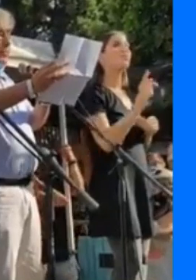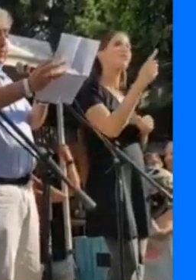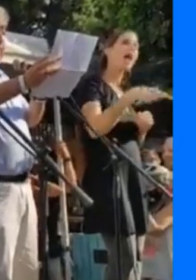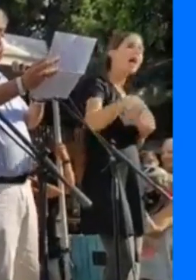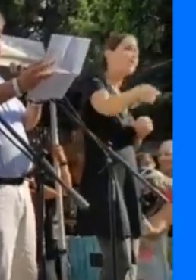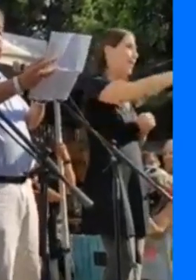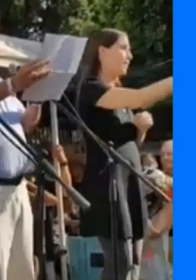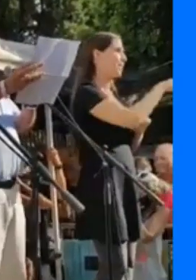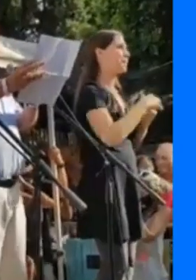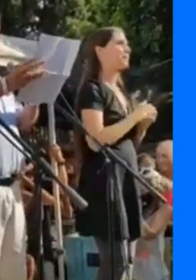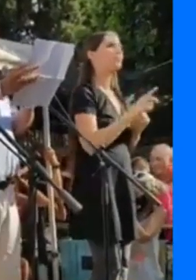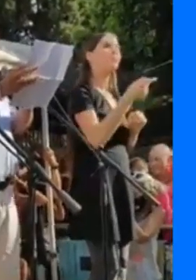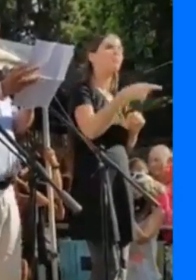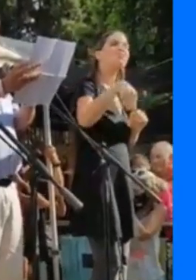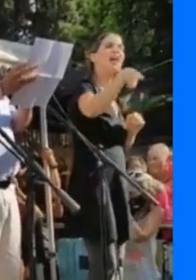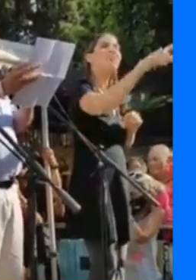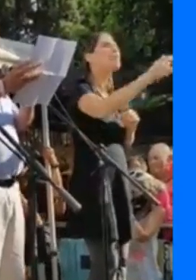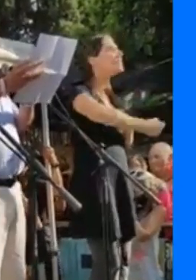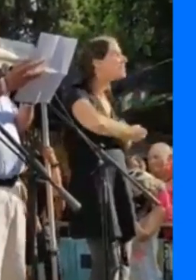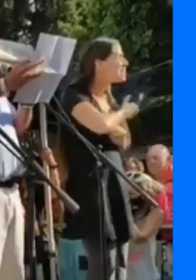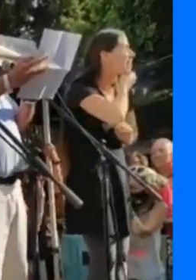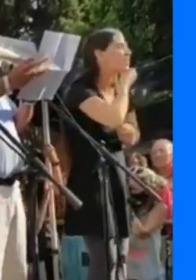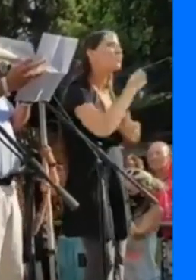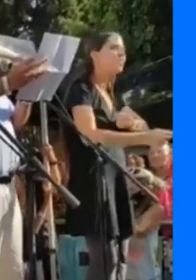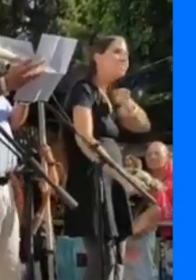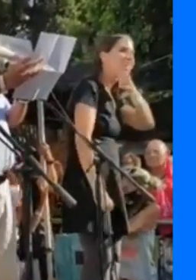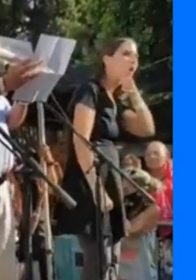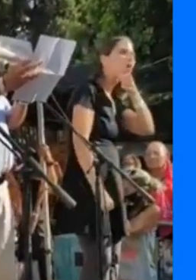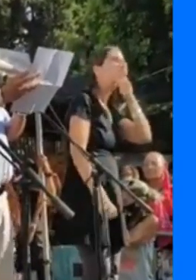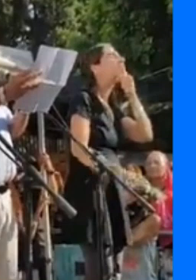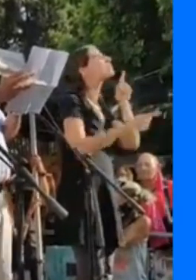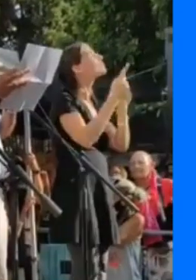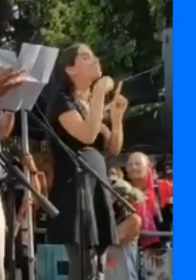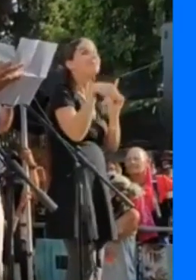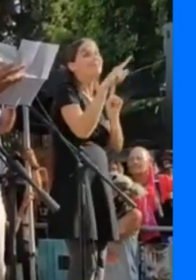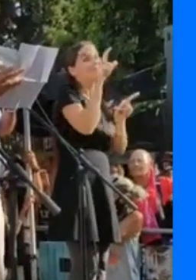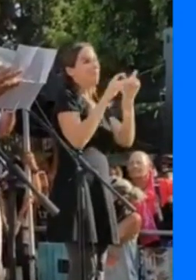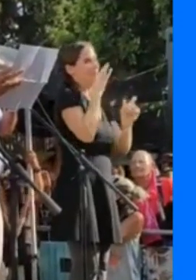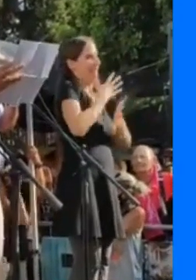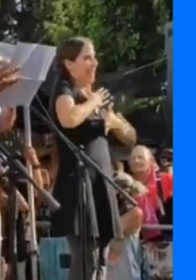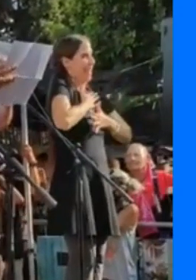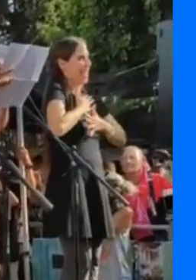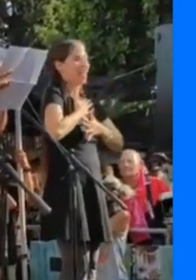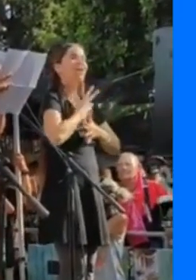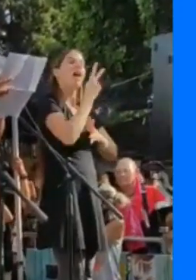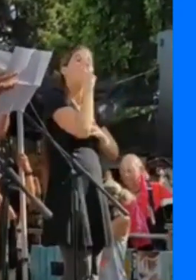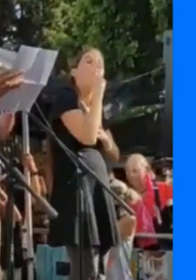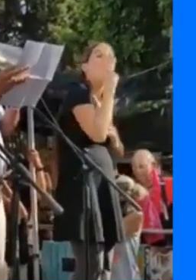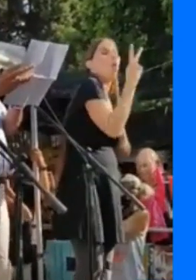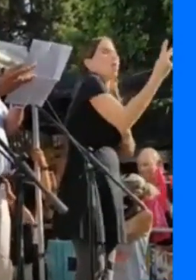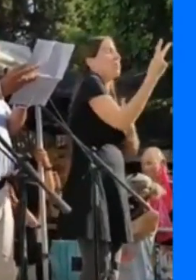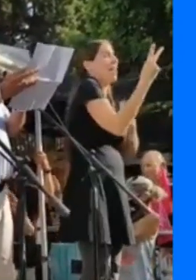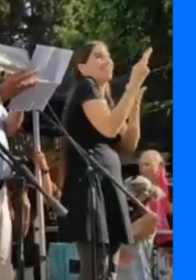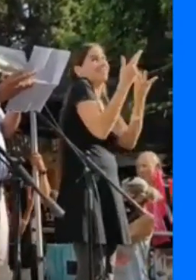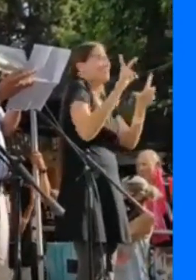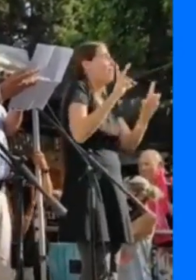אתם הזקנים והזקנות הרואים בני גילי, הרואים את מפעל